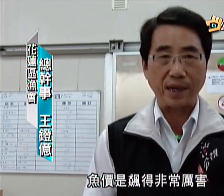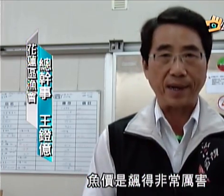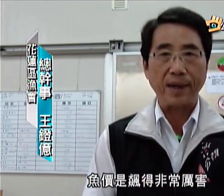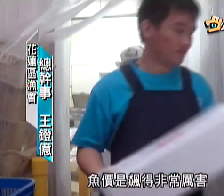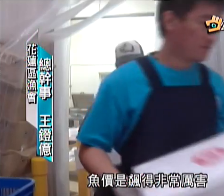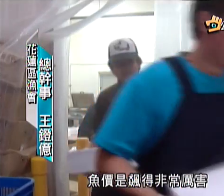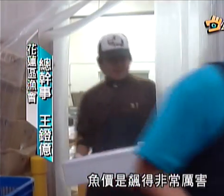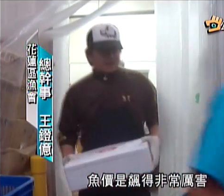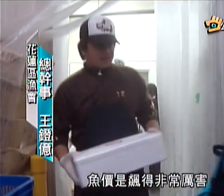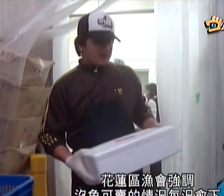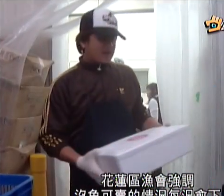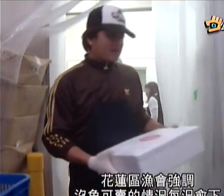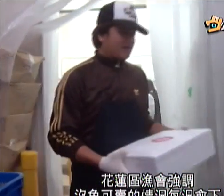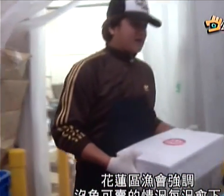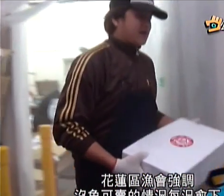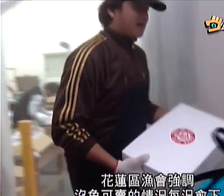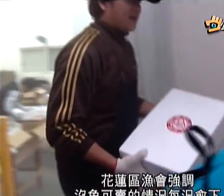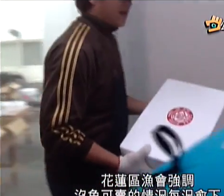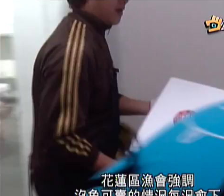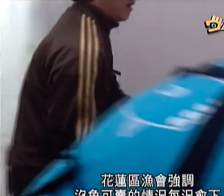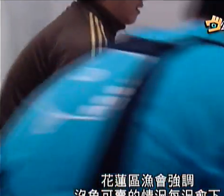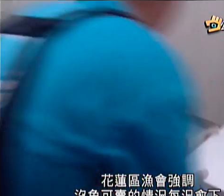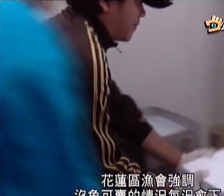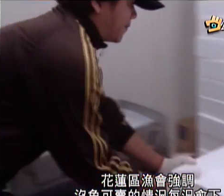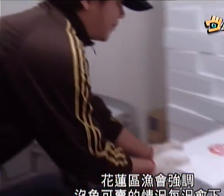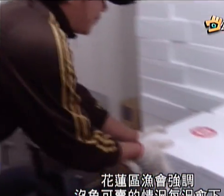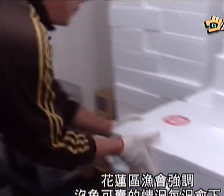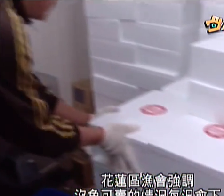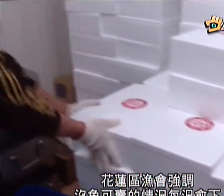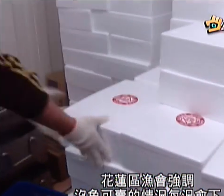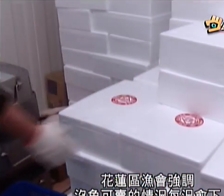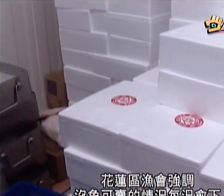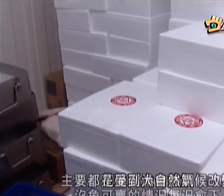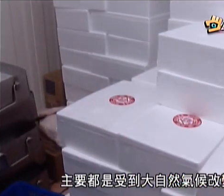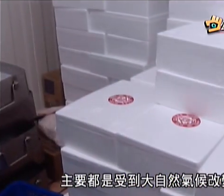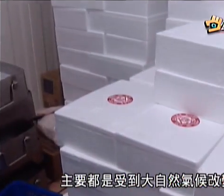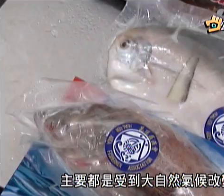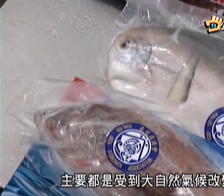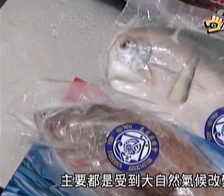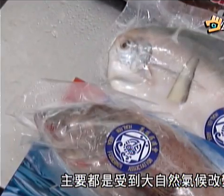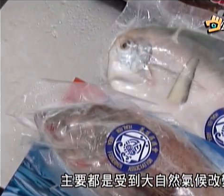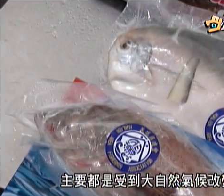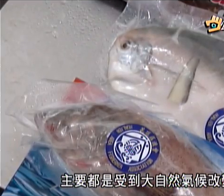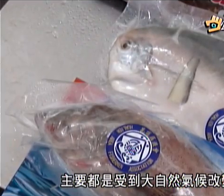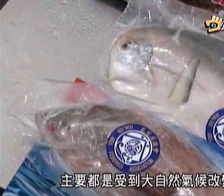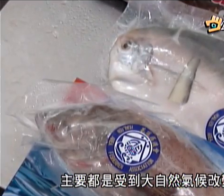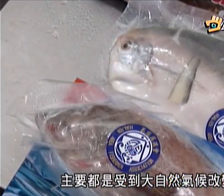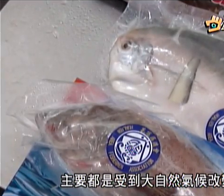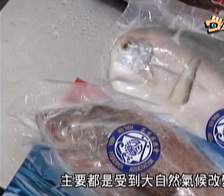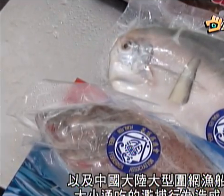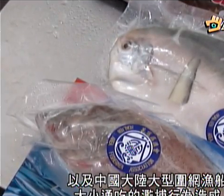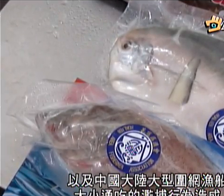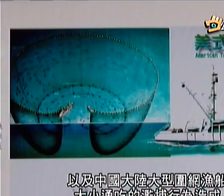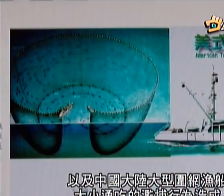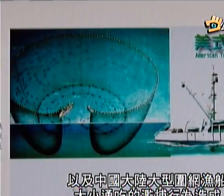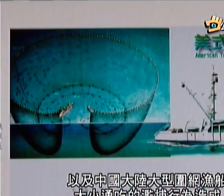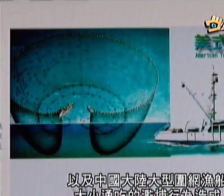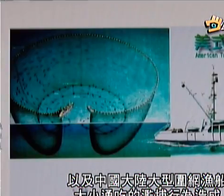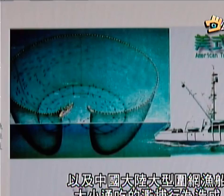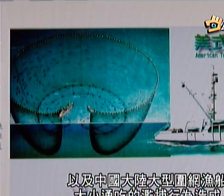害。 花莲区渔会强调，没鱼可卖的情况每况愈下，主要都是受到大自然气候改变以及中国大陆大型围网渔船大